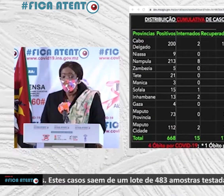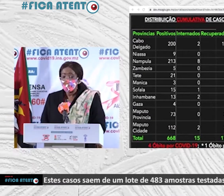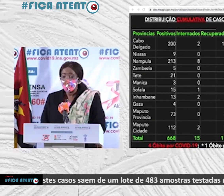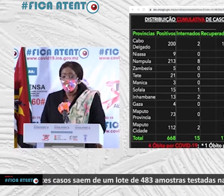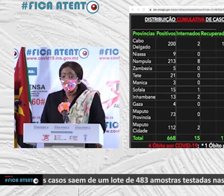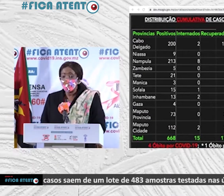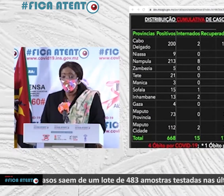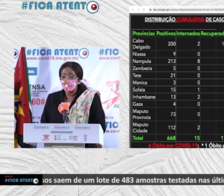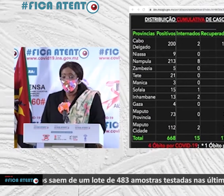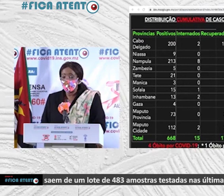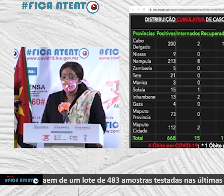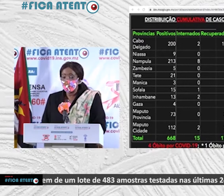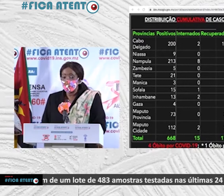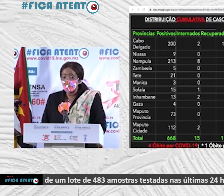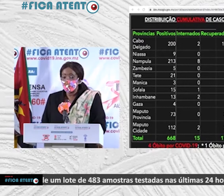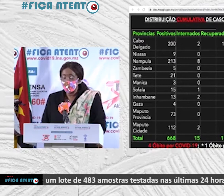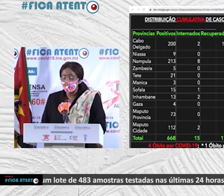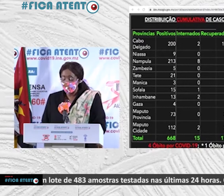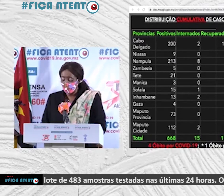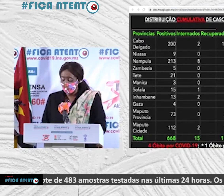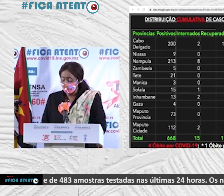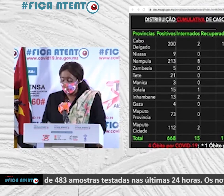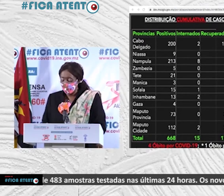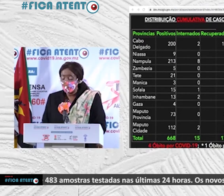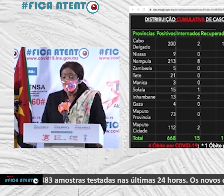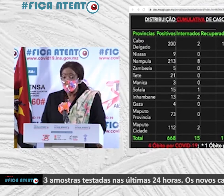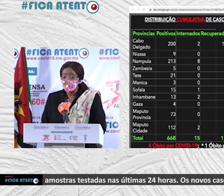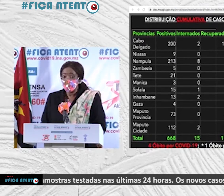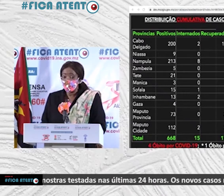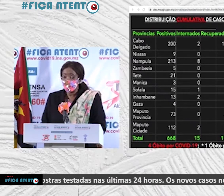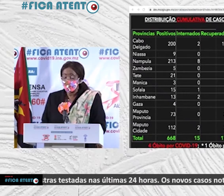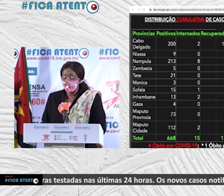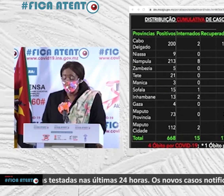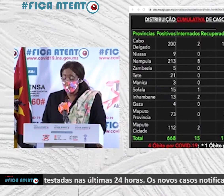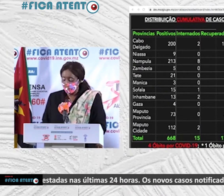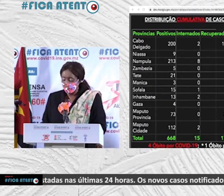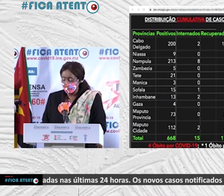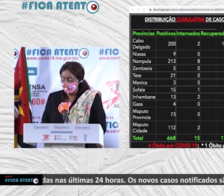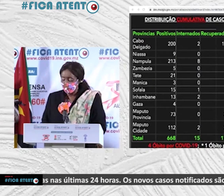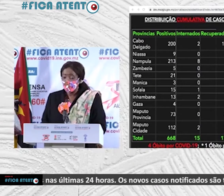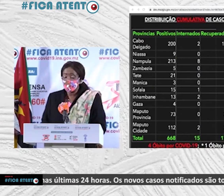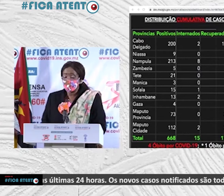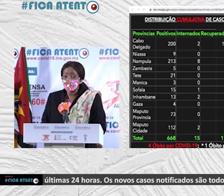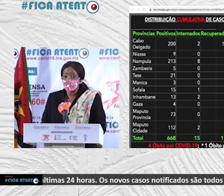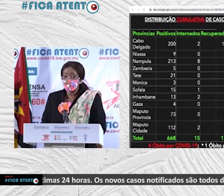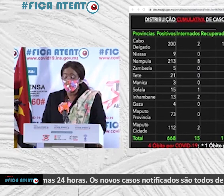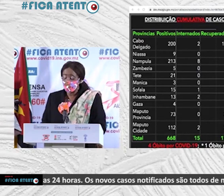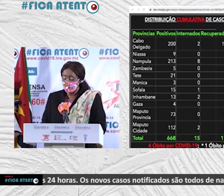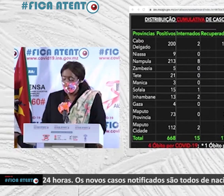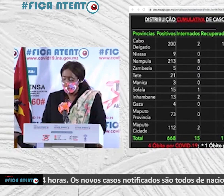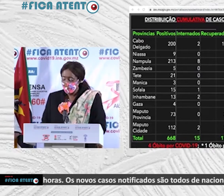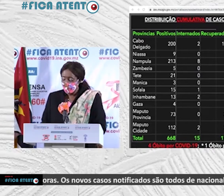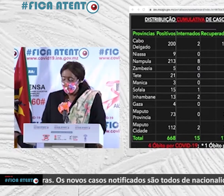Covid-19, Nampula conta com 205 casos de Covid-19, Zambésia com 4 casos, Tete